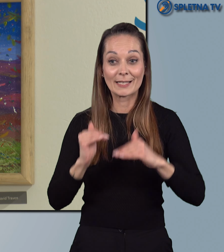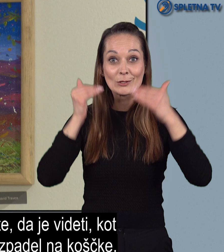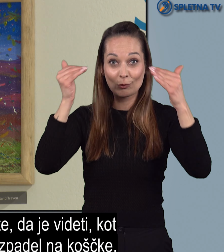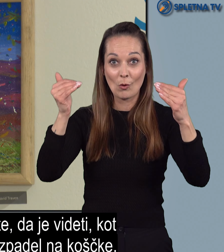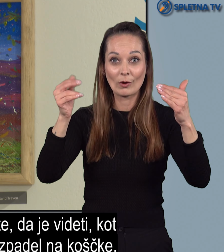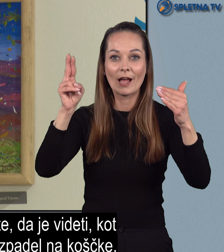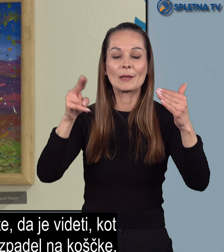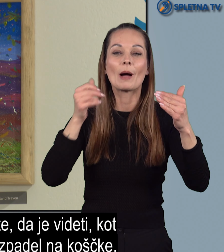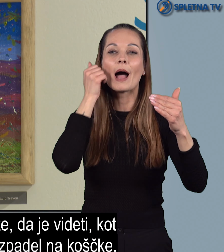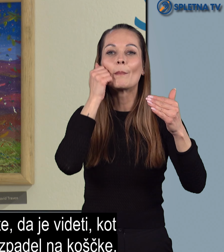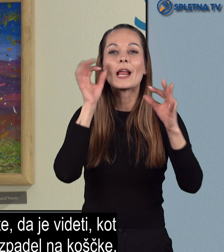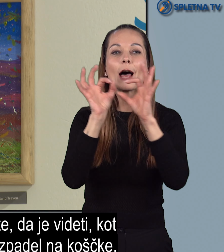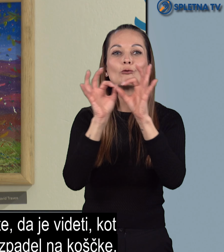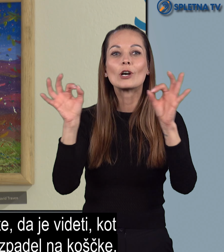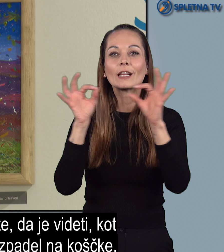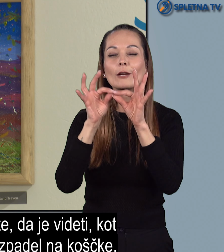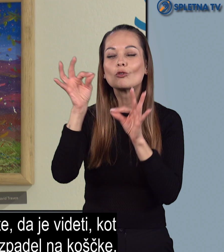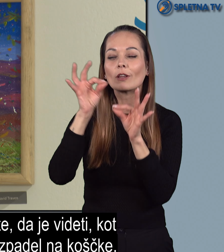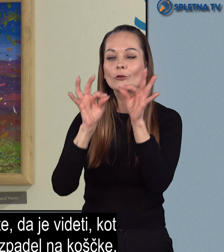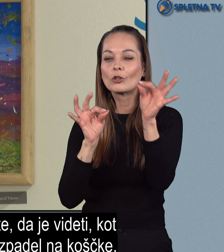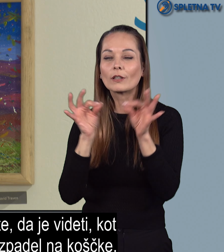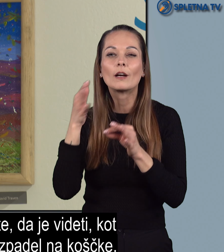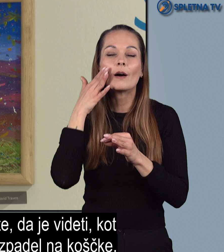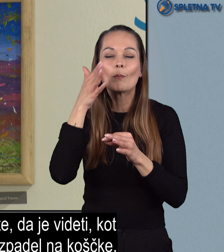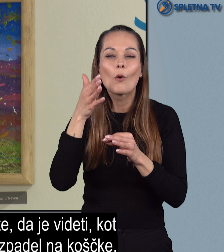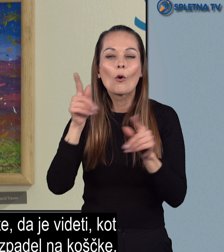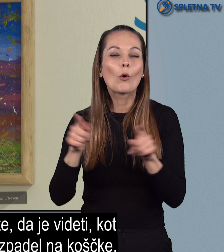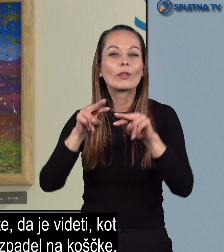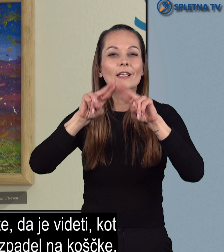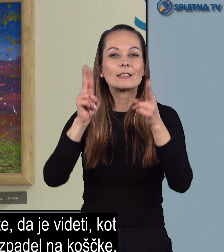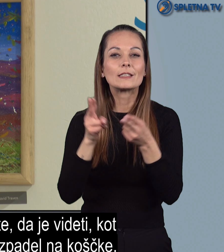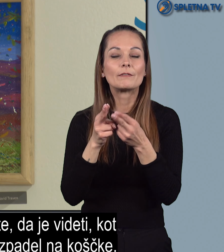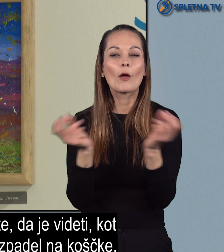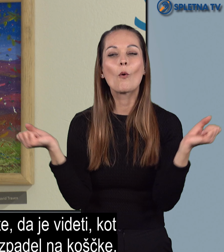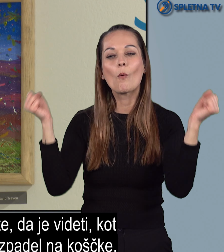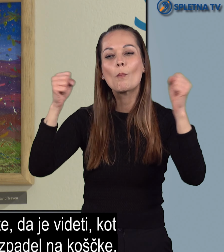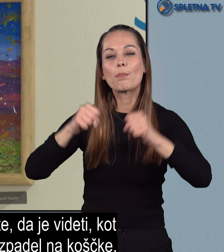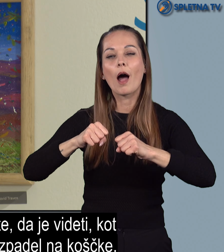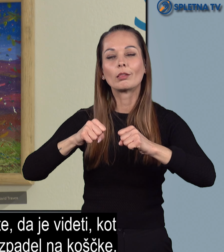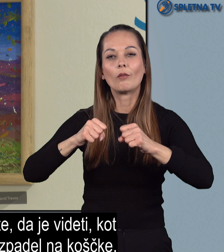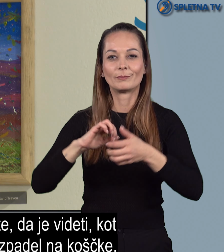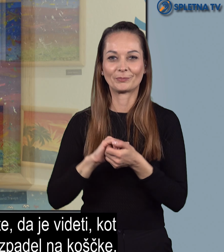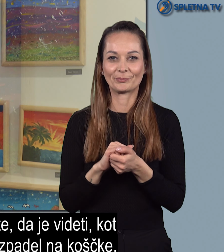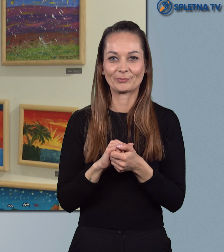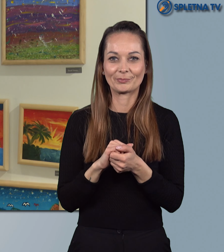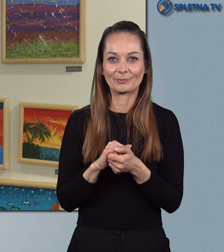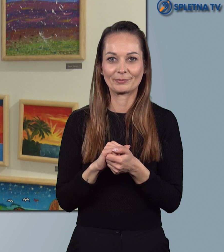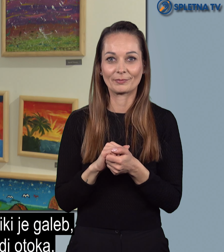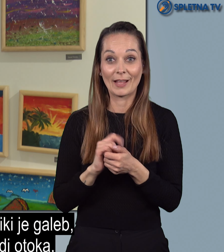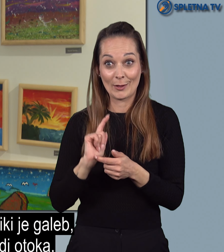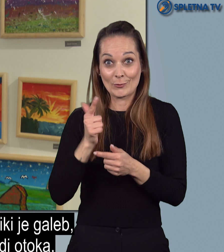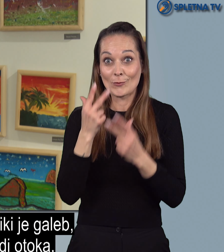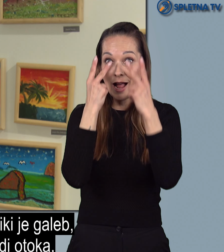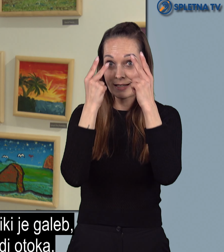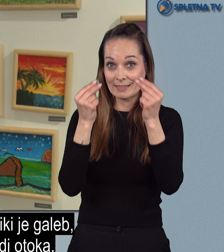Zgoraj so pa bele črte, ki izgleda, da bo cel svet padlo na koščke. Na ta